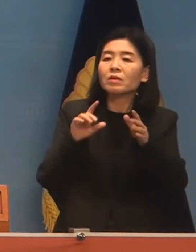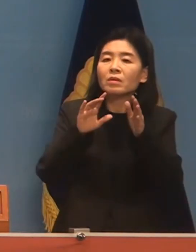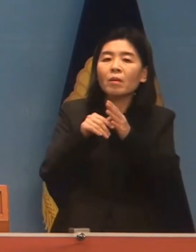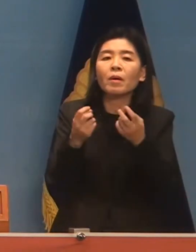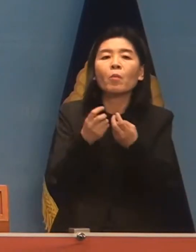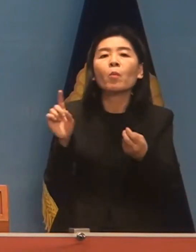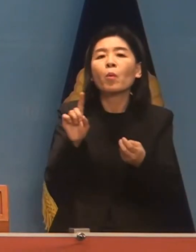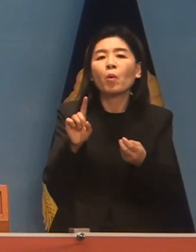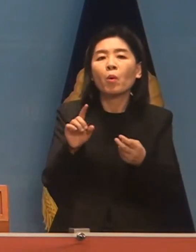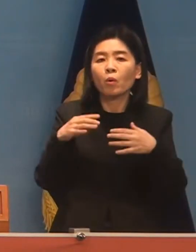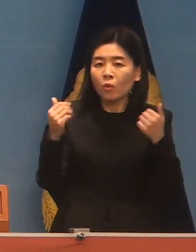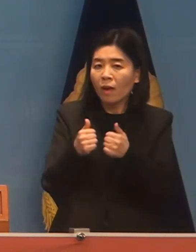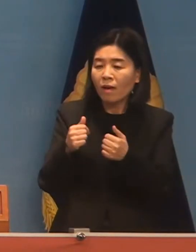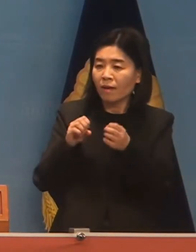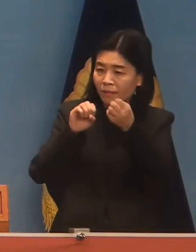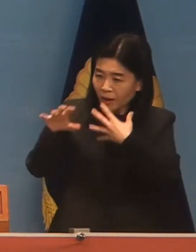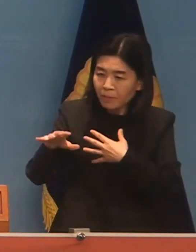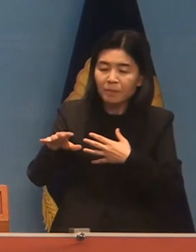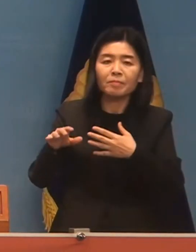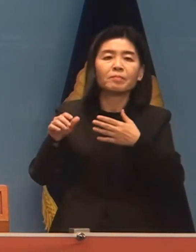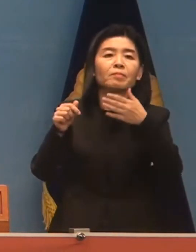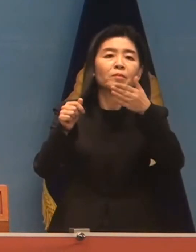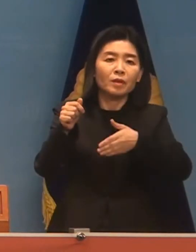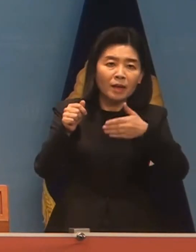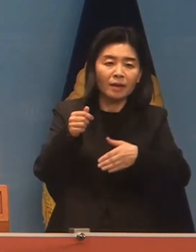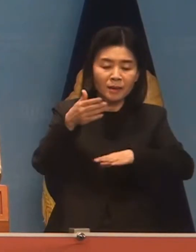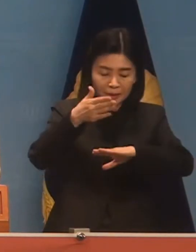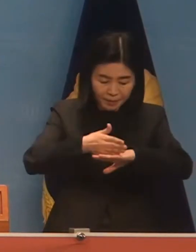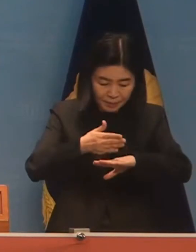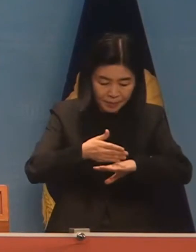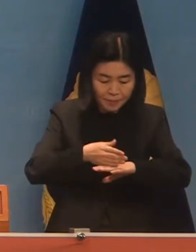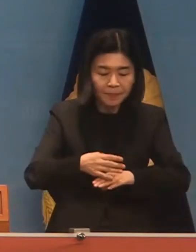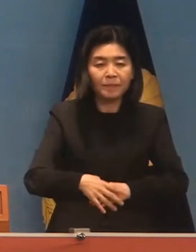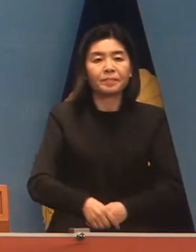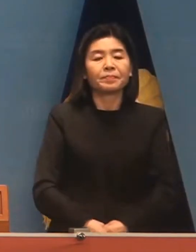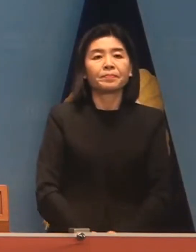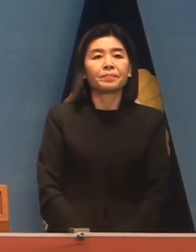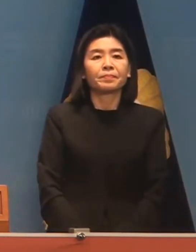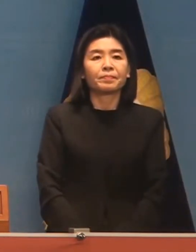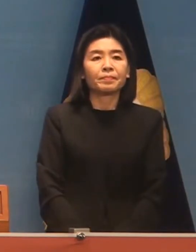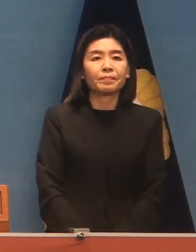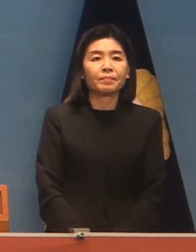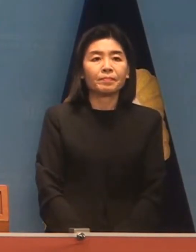합니까? 국회가 응답해 주시기 바랍니다. 감사합니다.